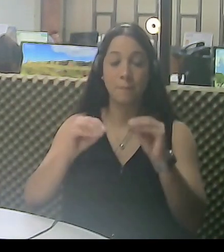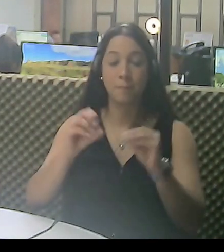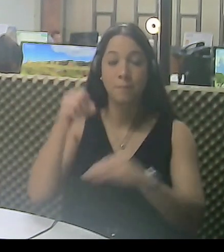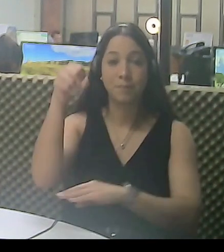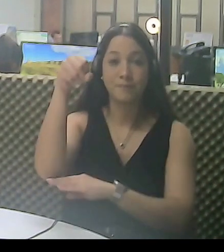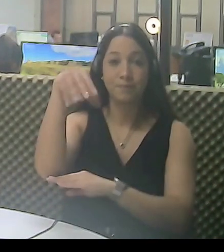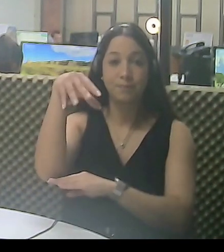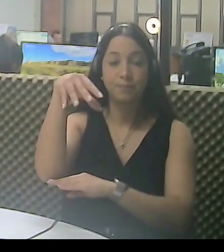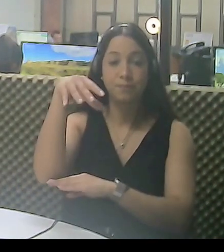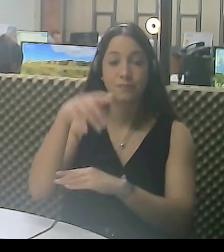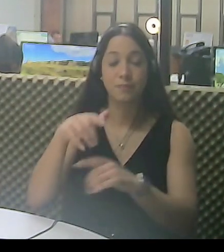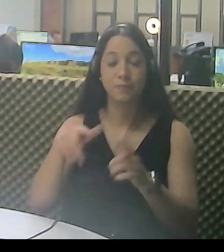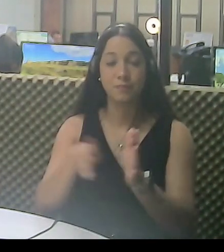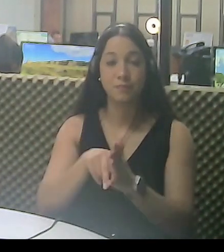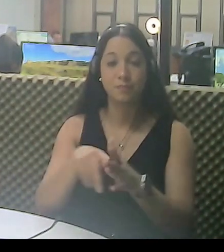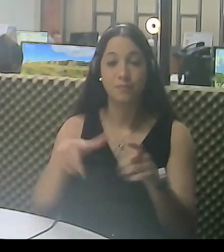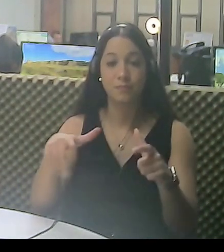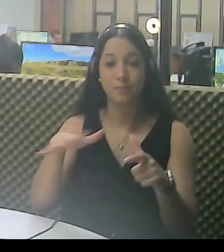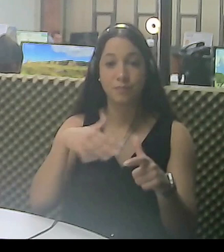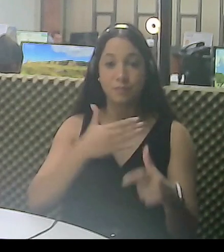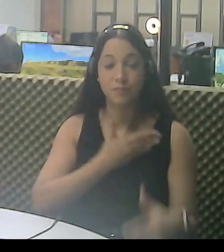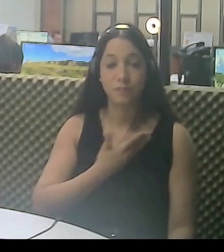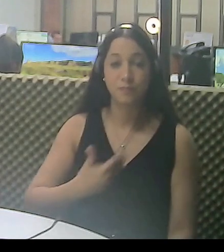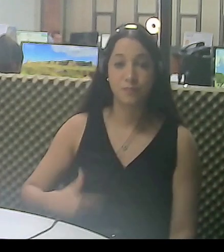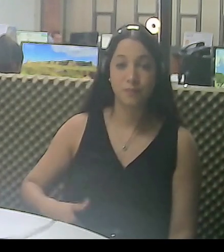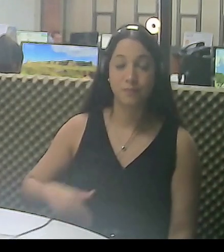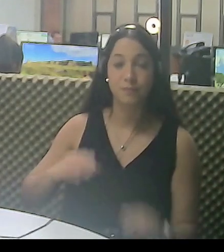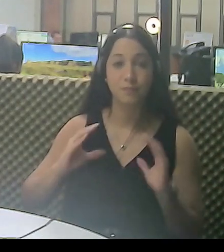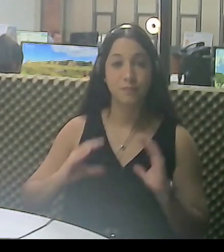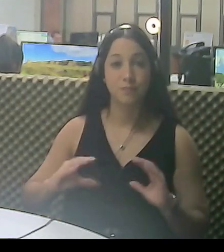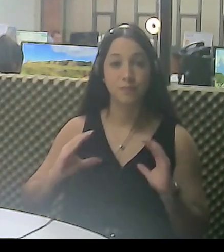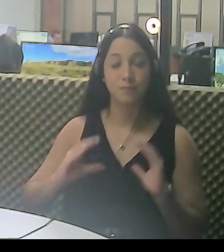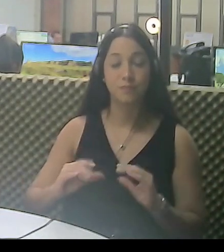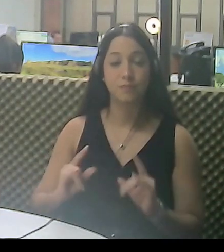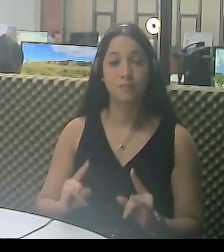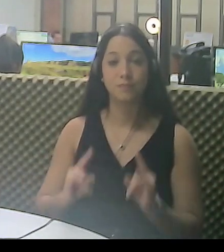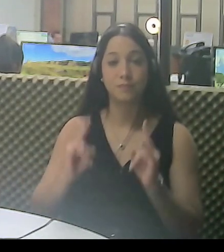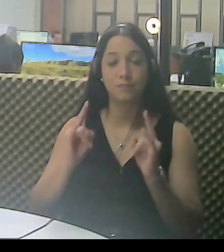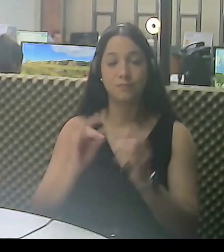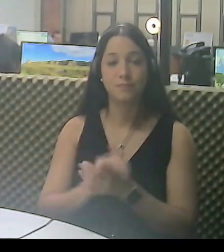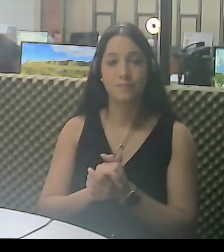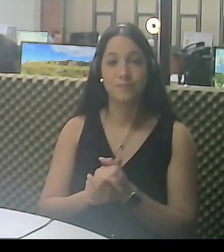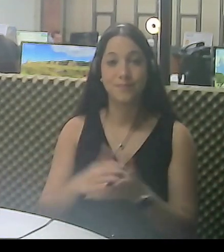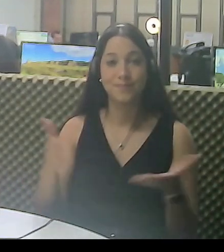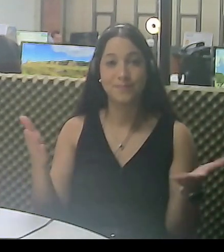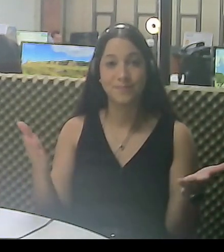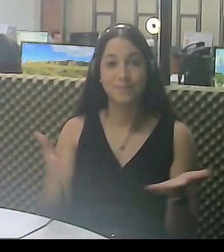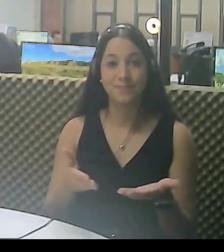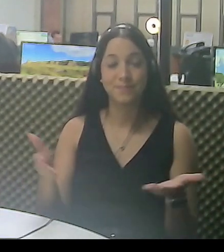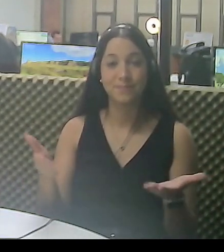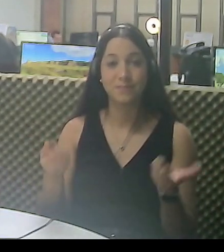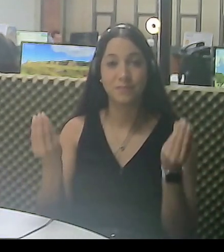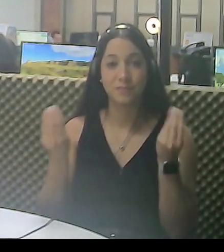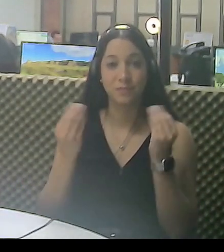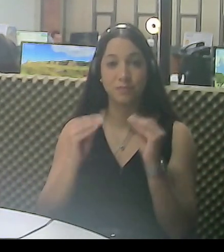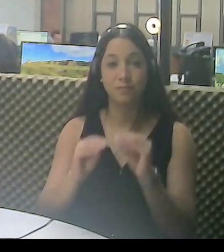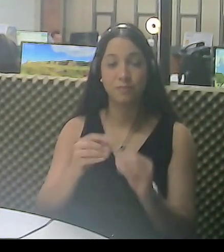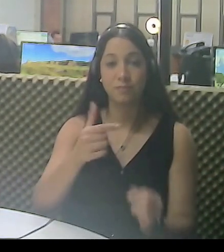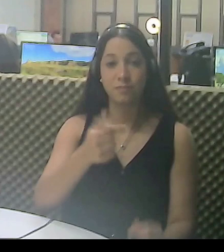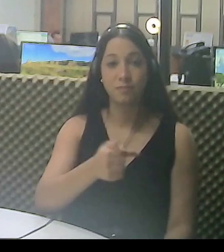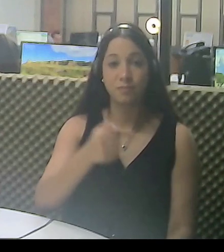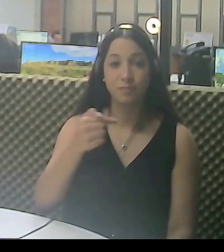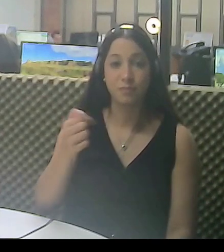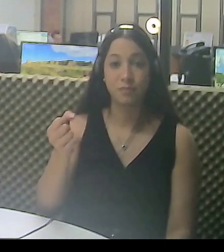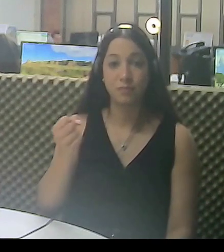de destaque em espaços públicos, como praças e prédios históricos. Neste primeiro momento, serão implantados